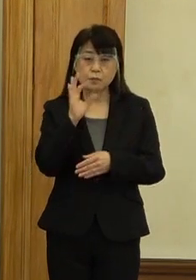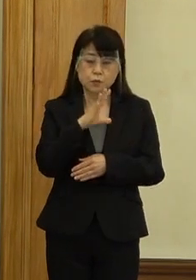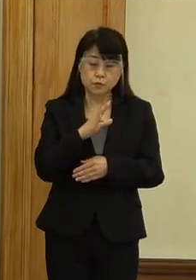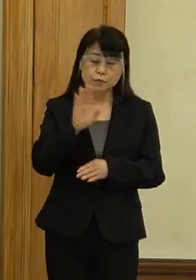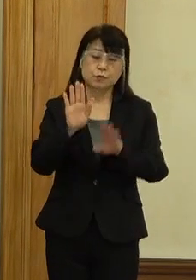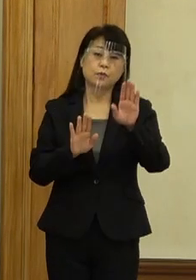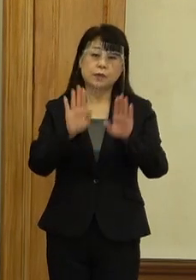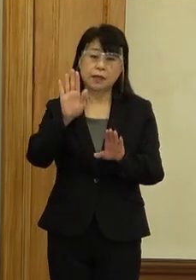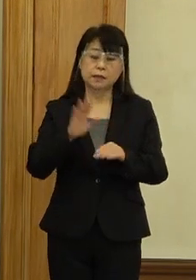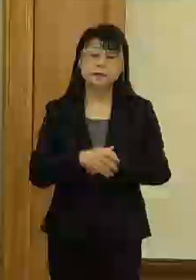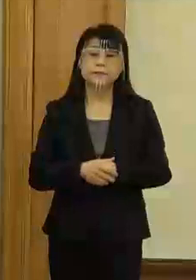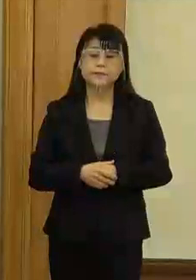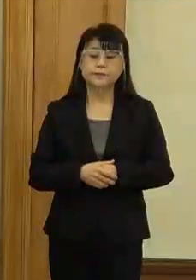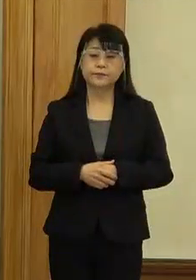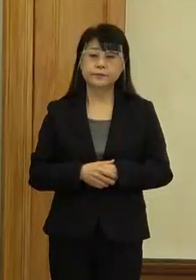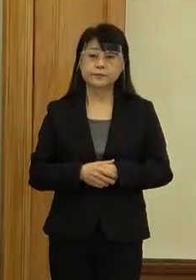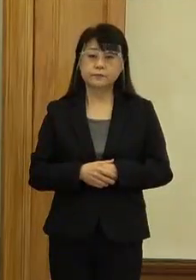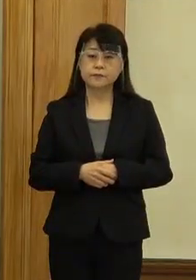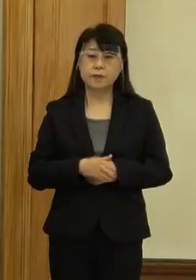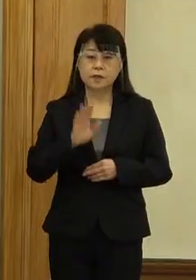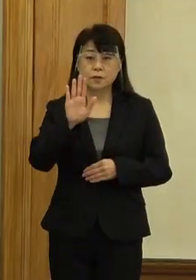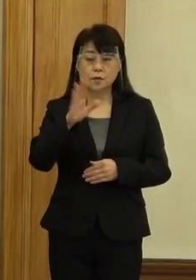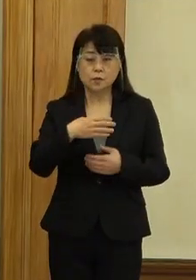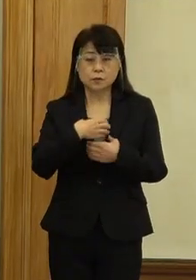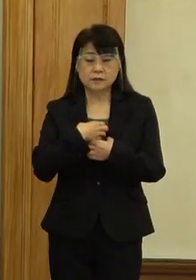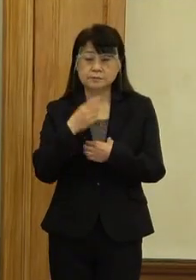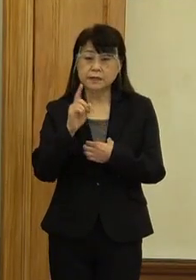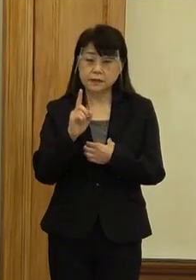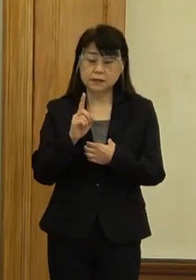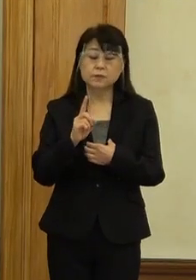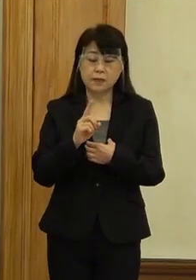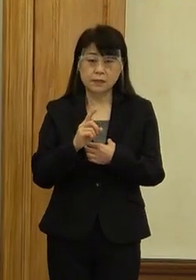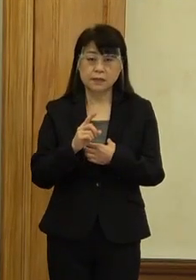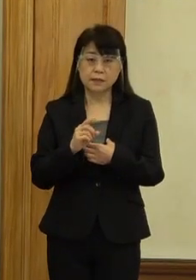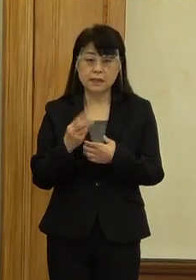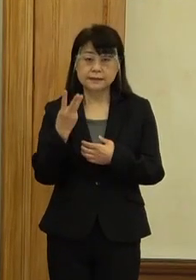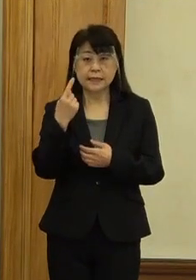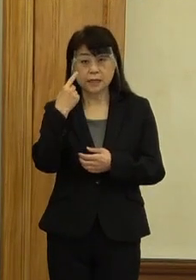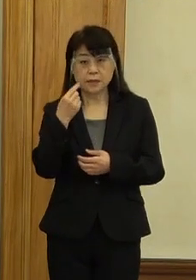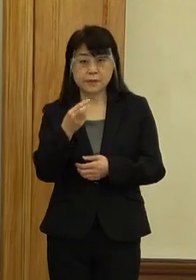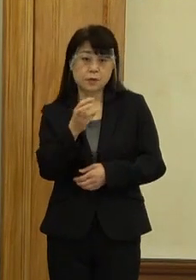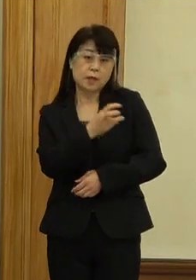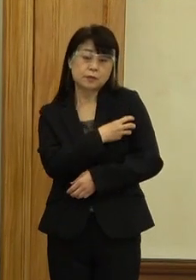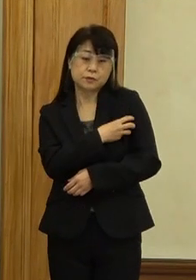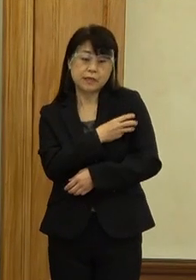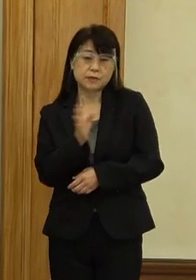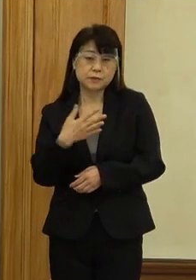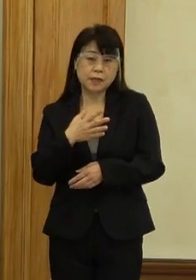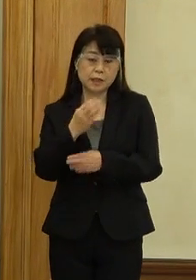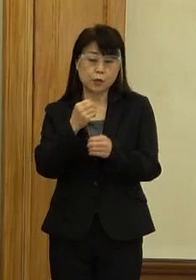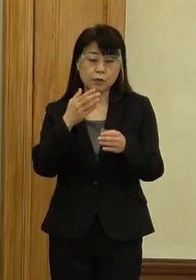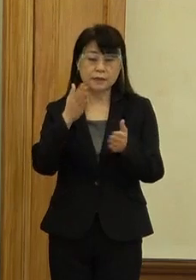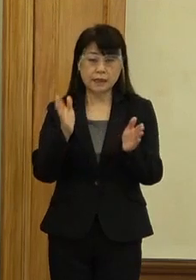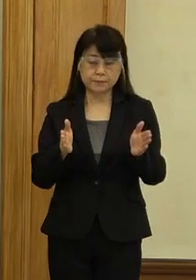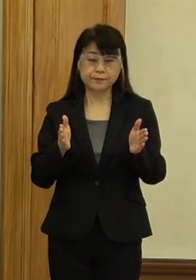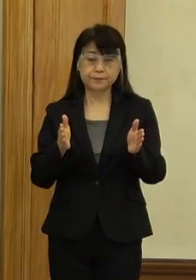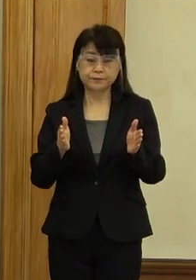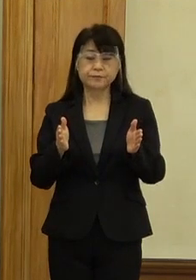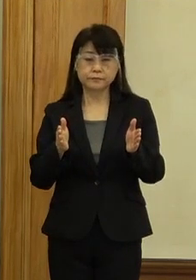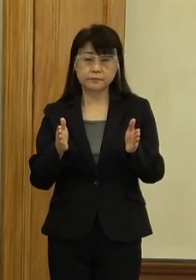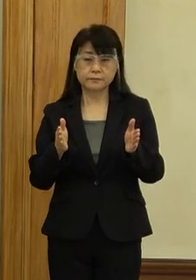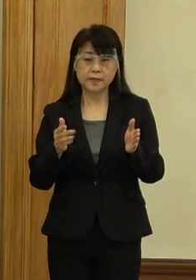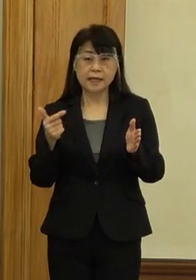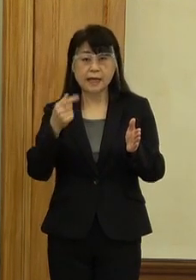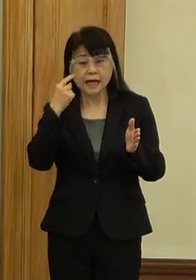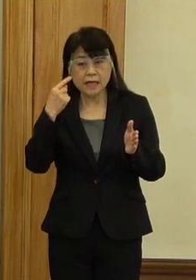。今後懸念されることとして、3回目のワクチン接種からの期間が特にご高齢、早めに打